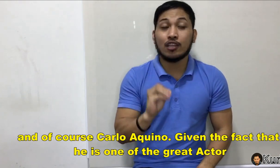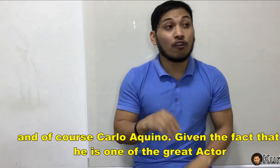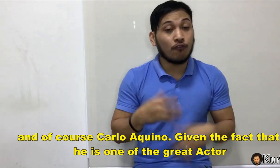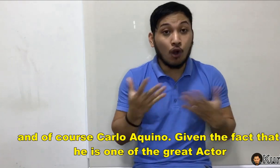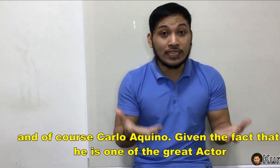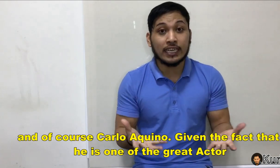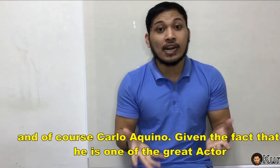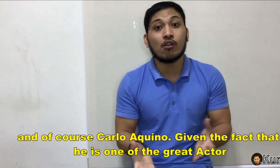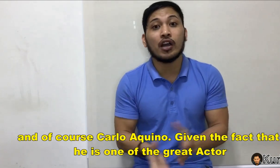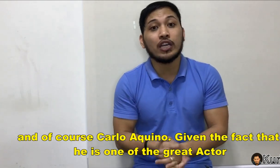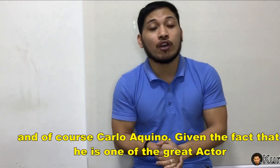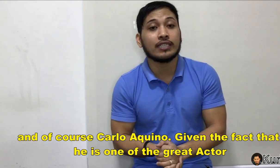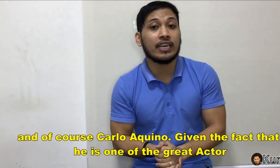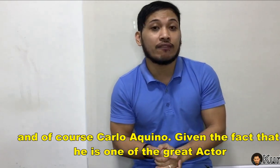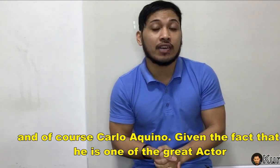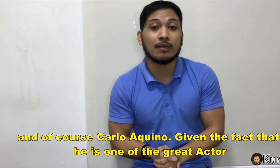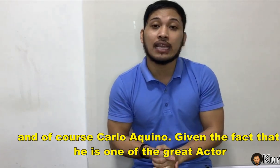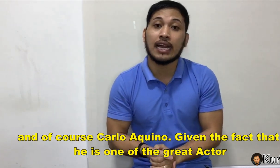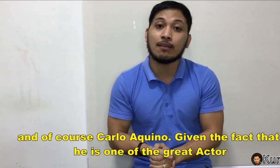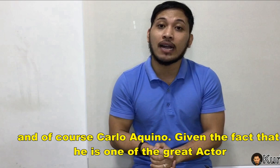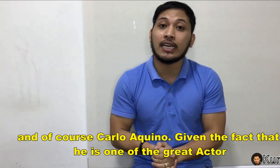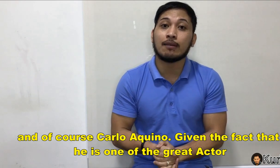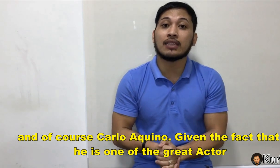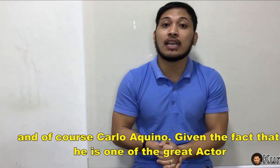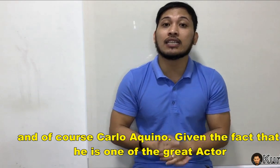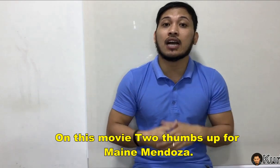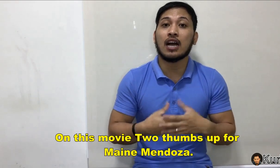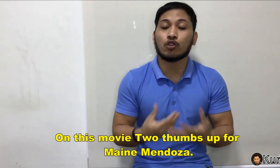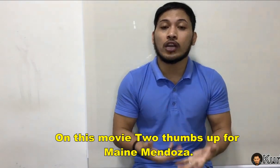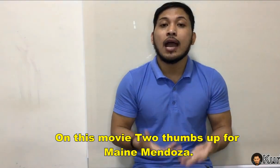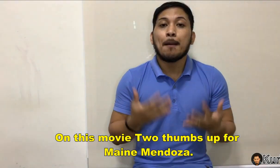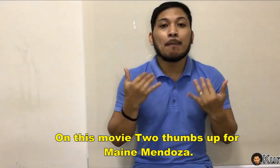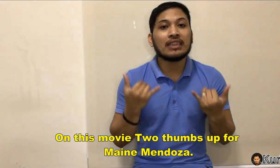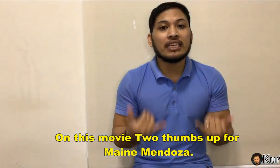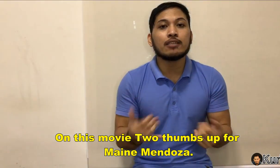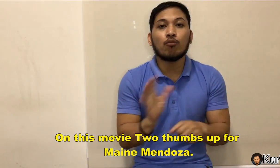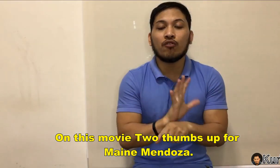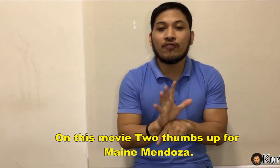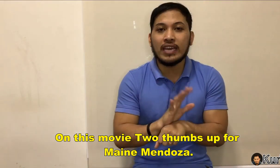And of course, si Carlo Aquino, kasi given naman talaga na magaling naman talaga siyang actor. But this movie,